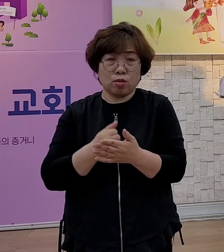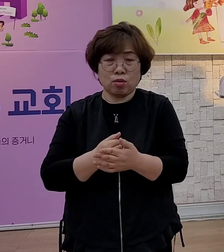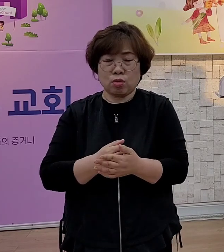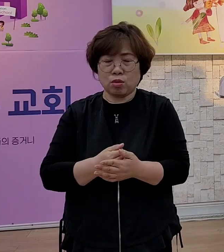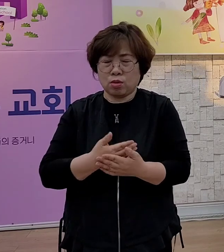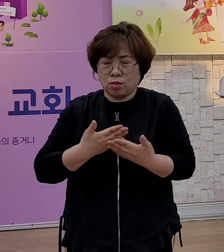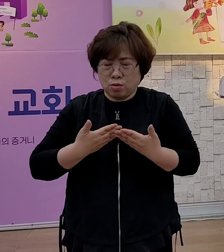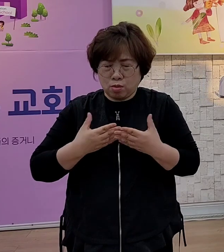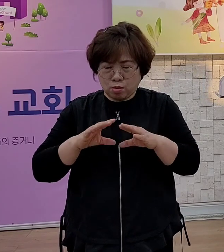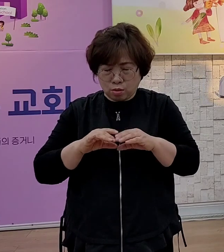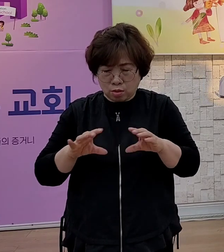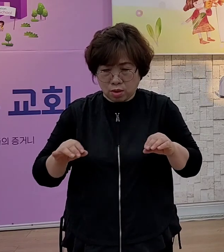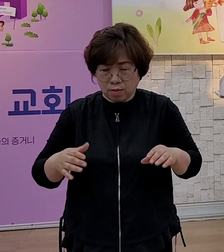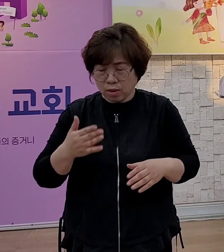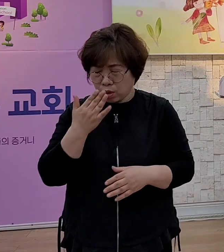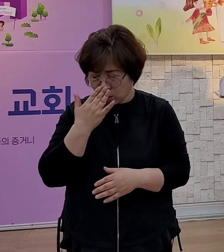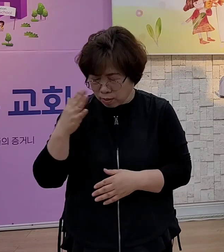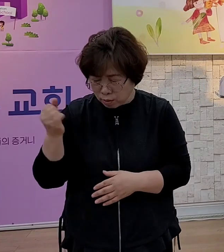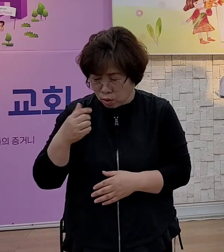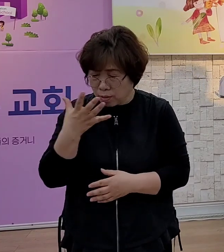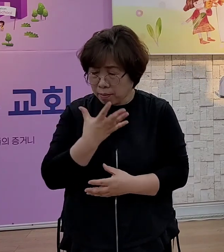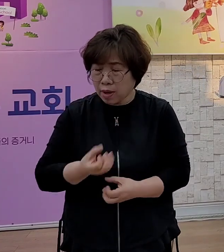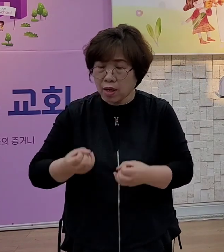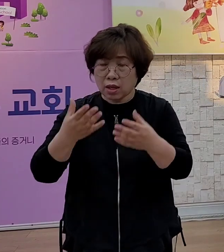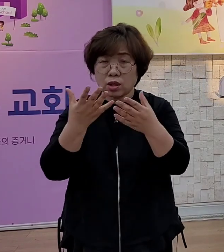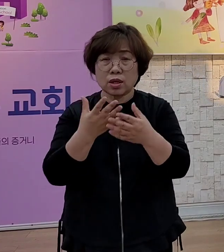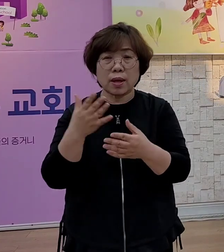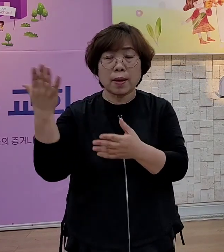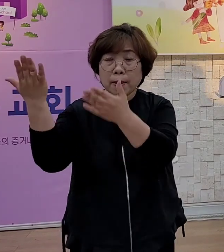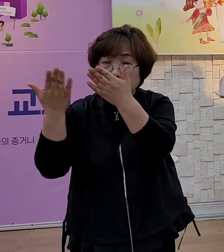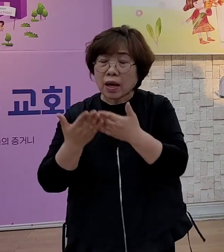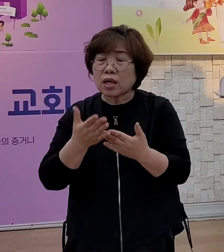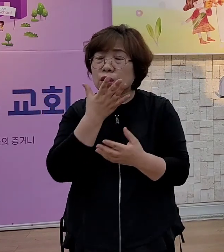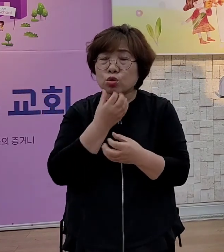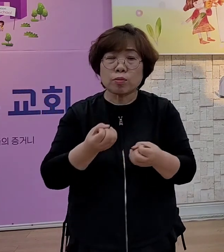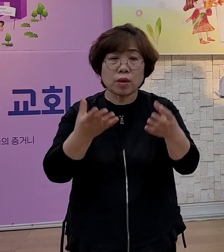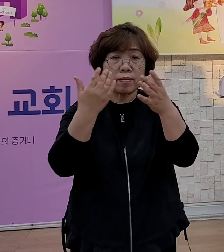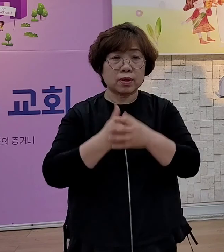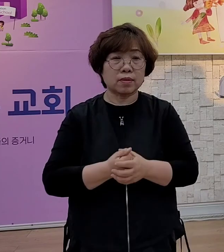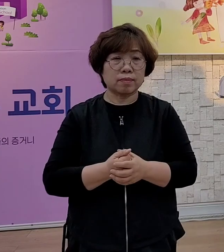겸손하게 받으시기를 주님의 이름으로 축복합니다. 이게 훈련되지 않으면